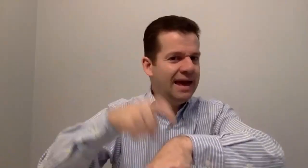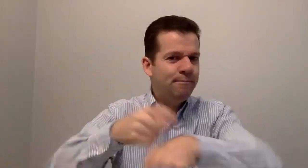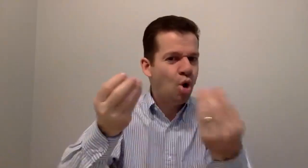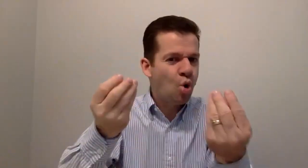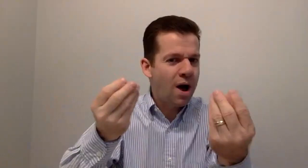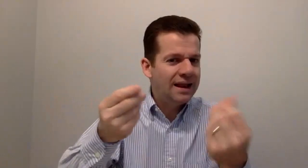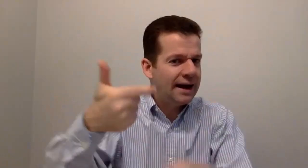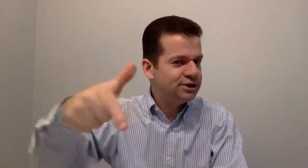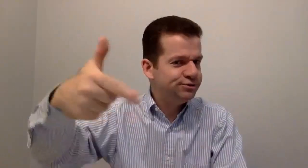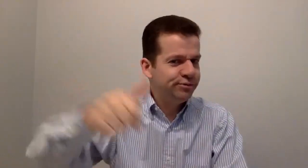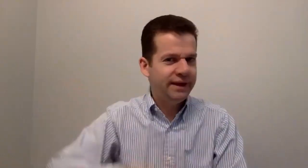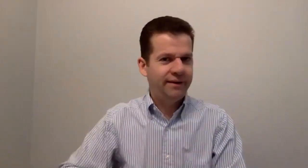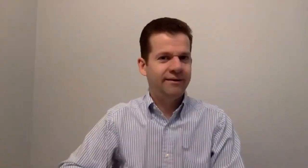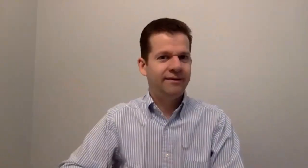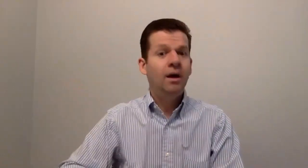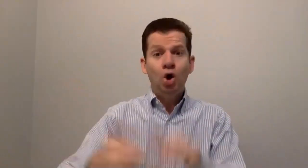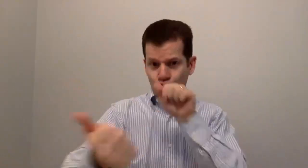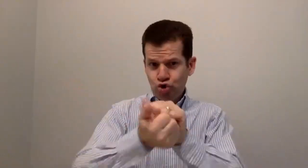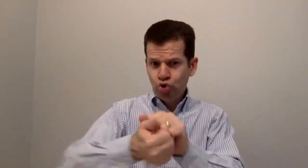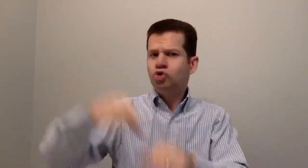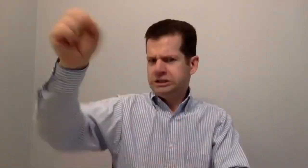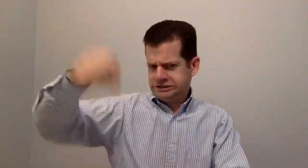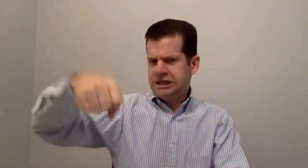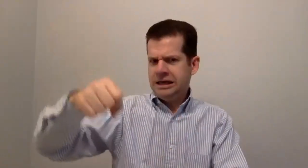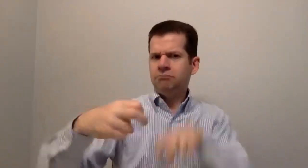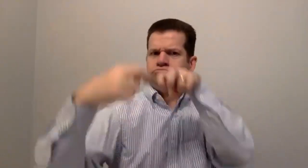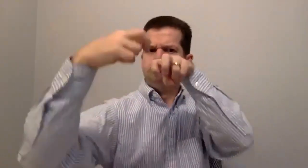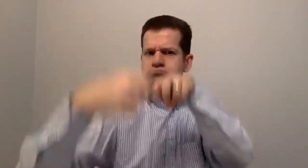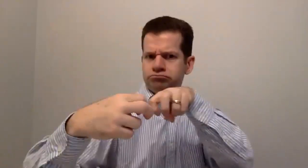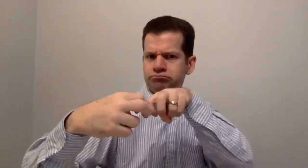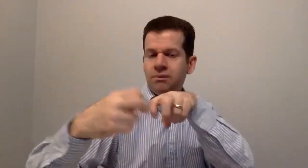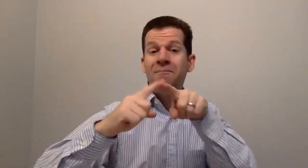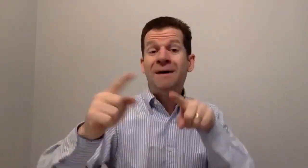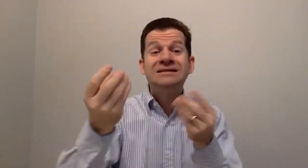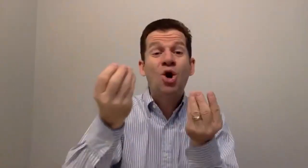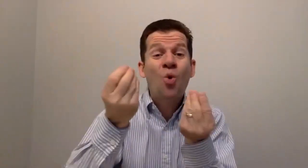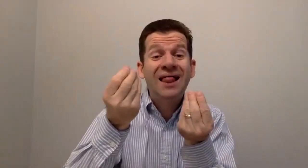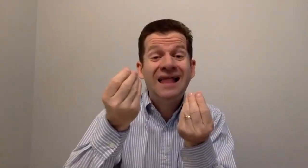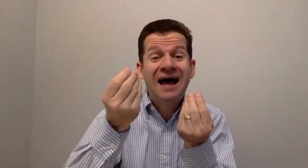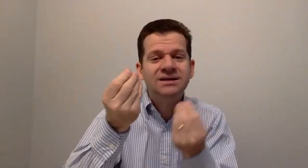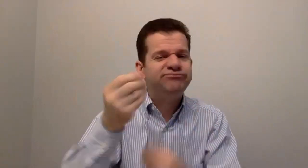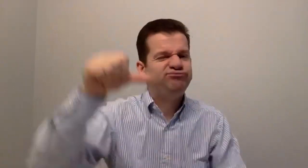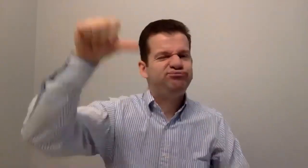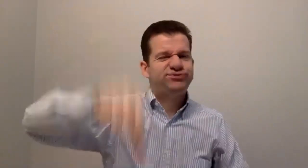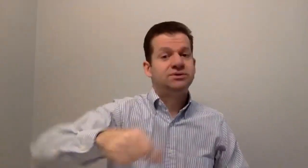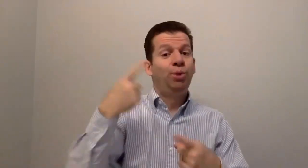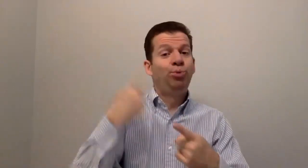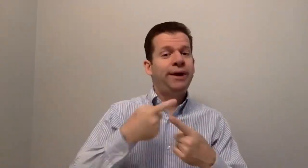Tempo, qualidade, não tem. Junto, sim, mas qualidade, porque